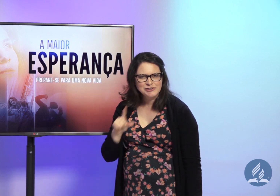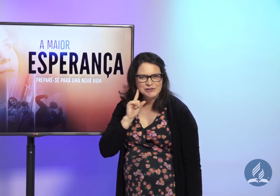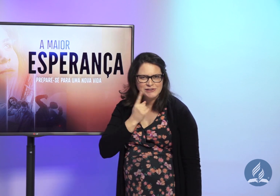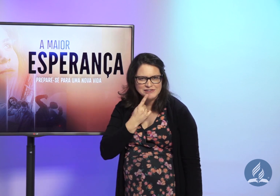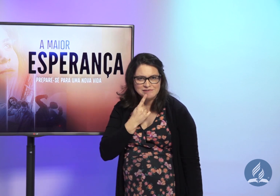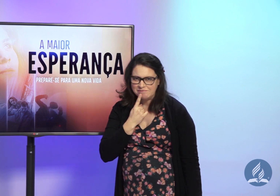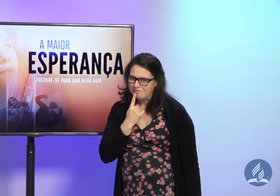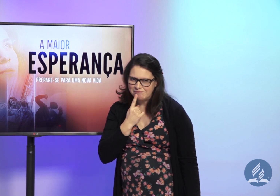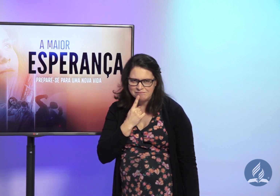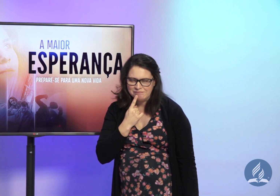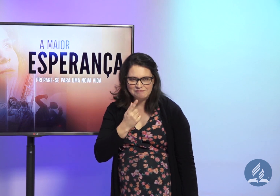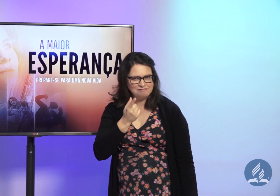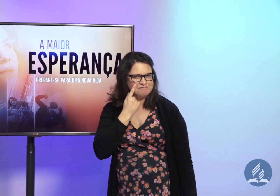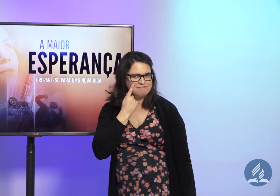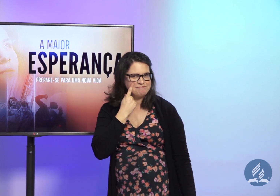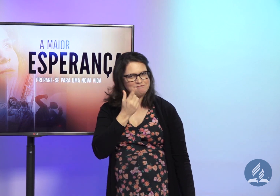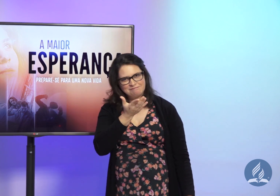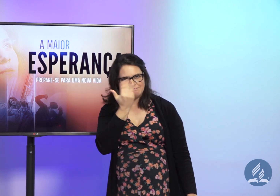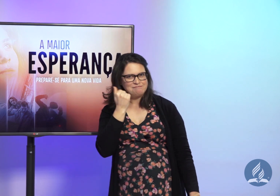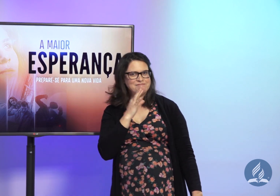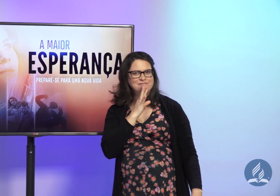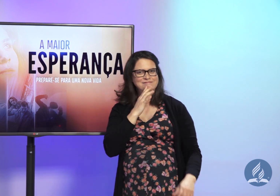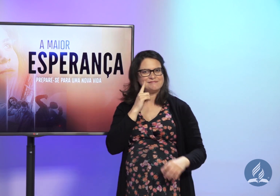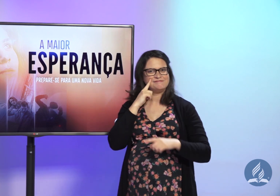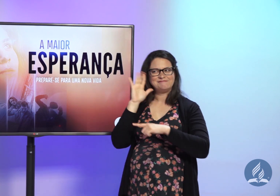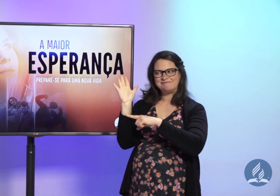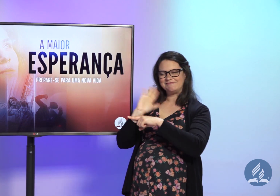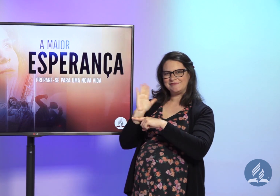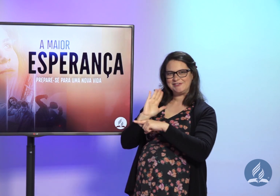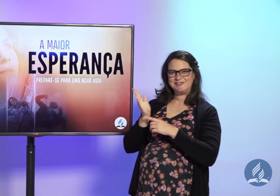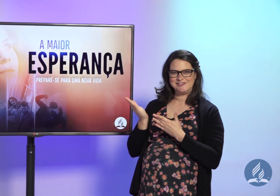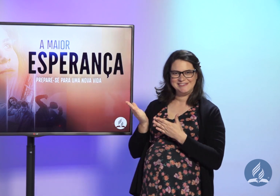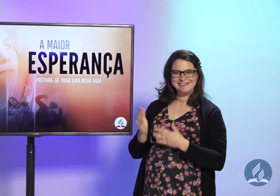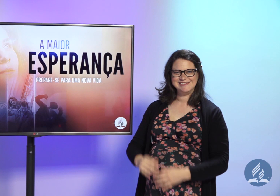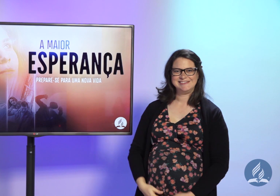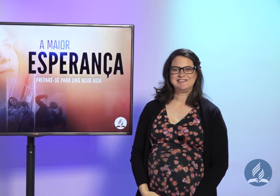aberta e ele saiu voando. Você conhece esse surdo? Não conhece? Vamos ver quem é.